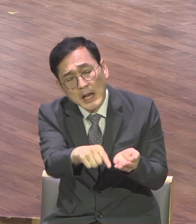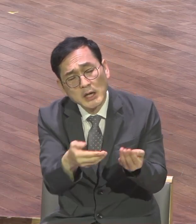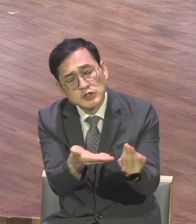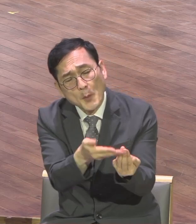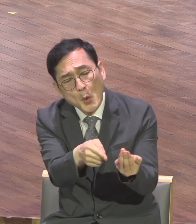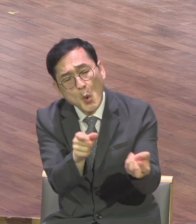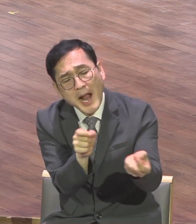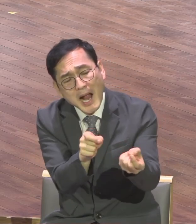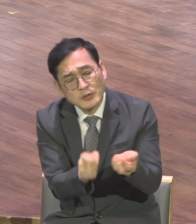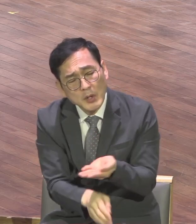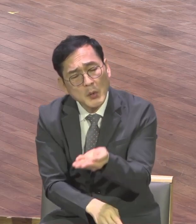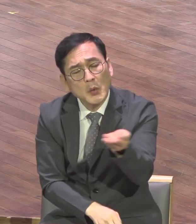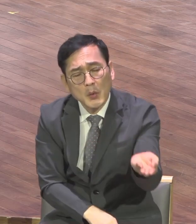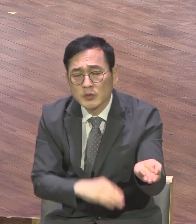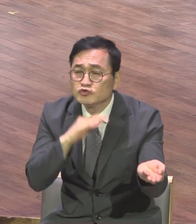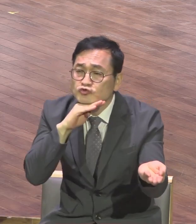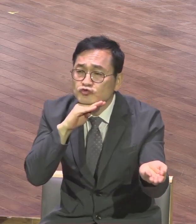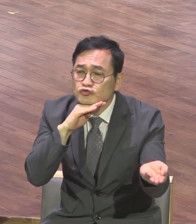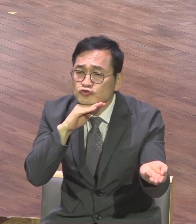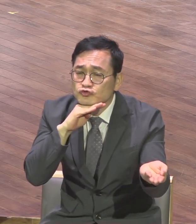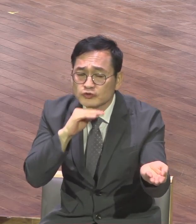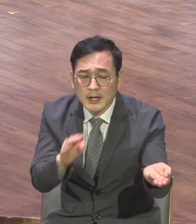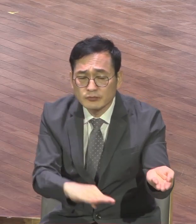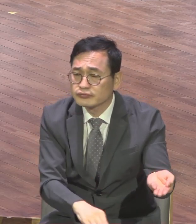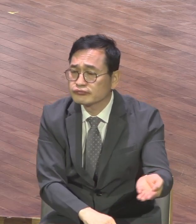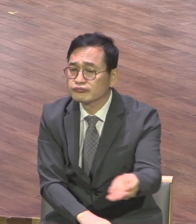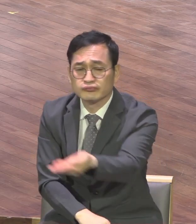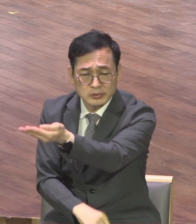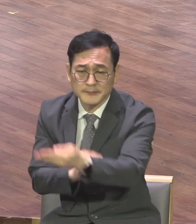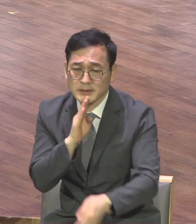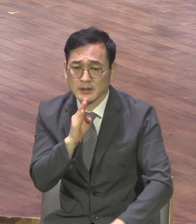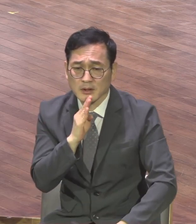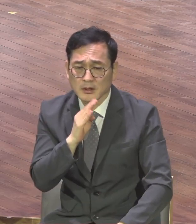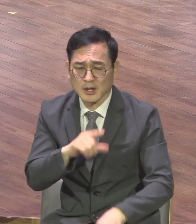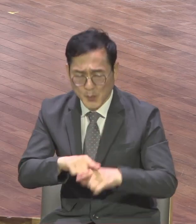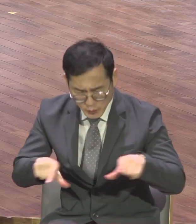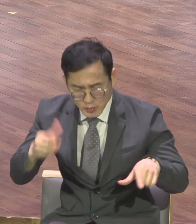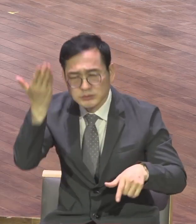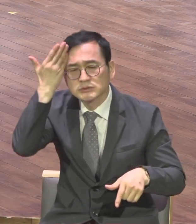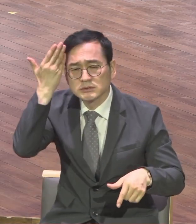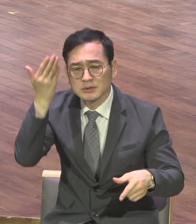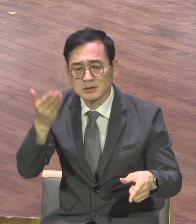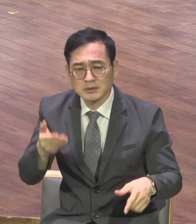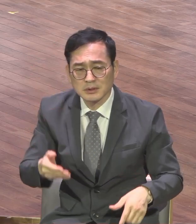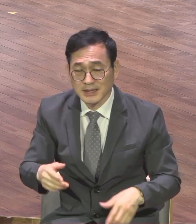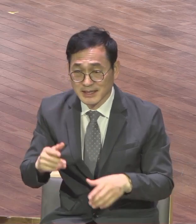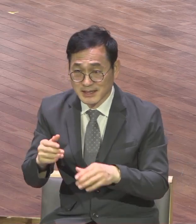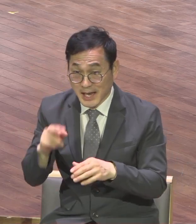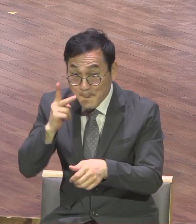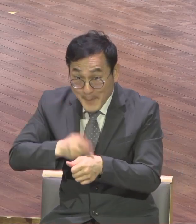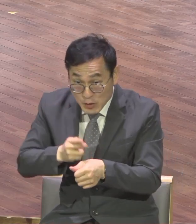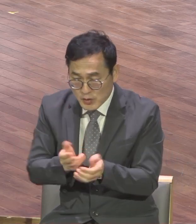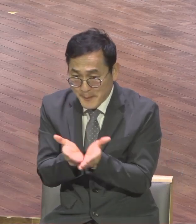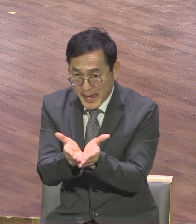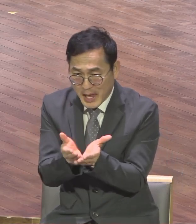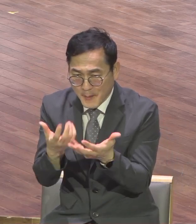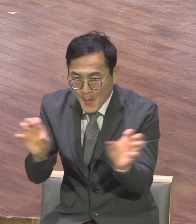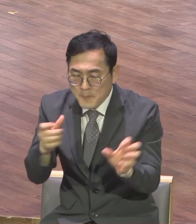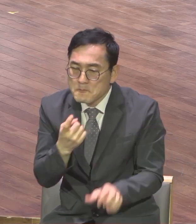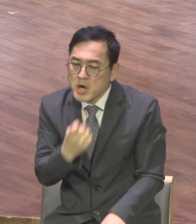세분이나 파선당한 적이 있어요 굉장한 이 죽음위기에 간 적이 경험이 있기 때문에 항해를